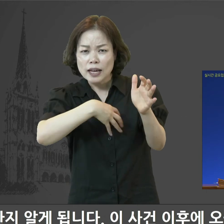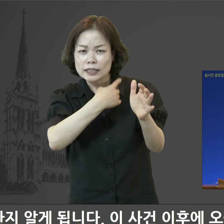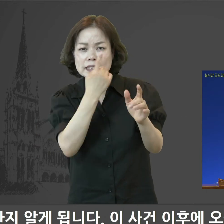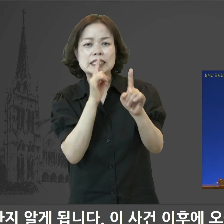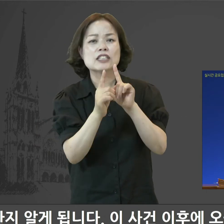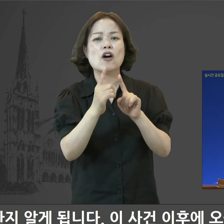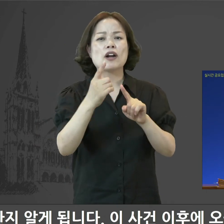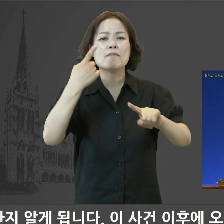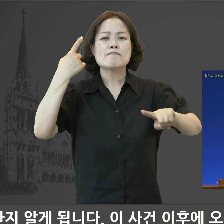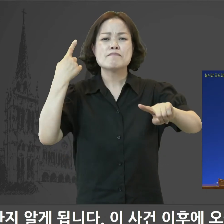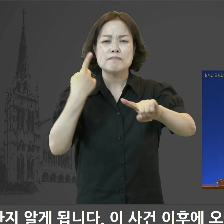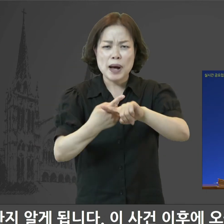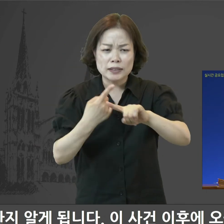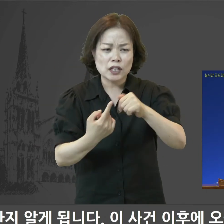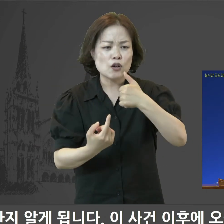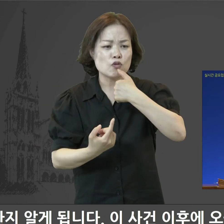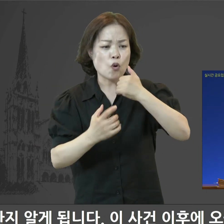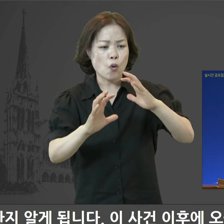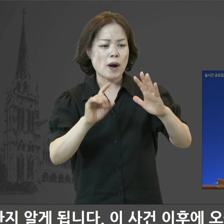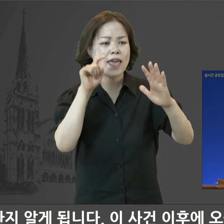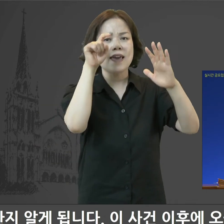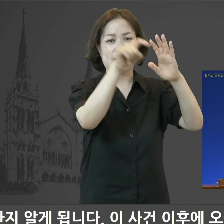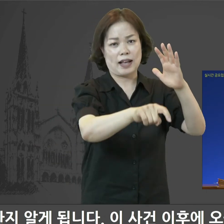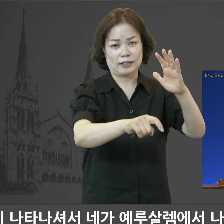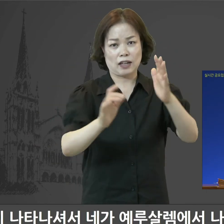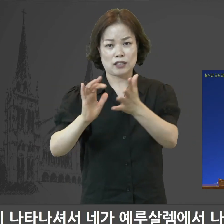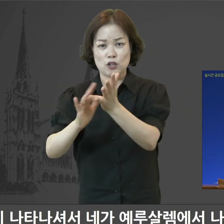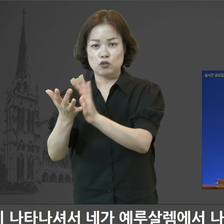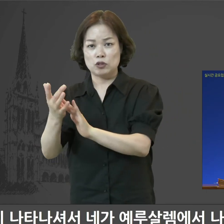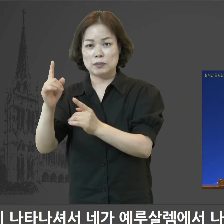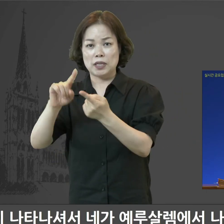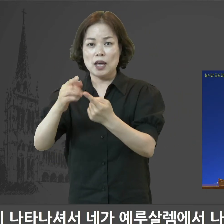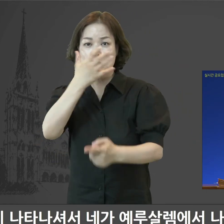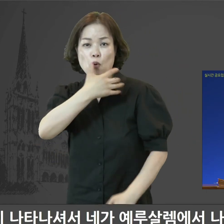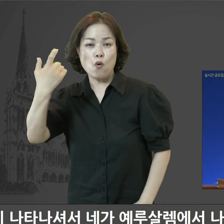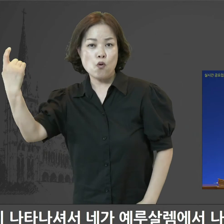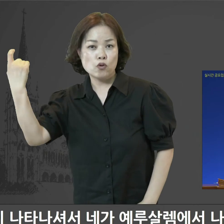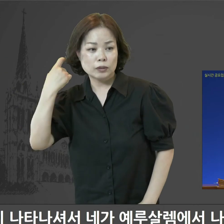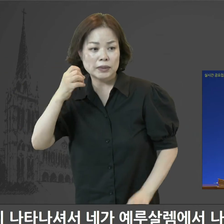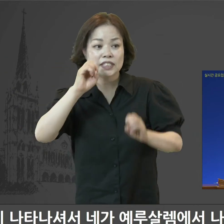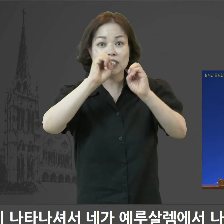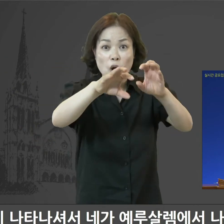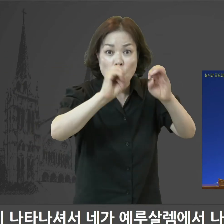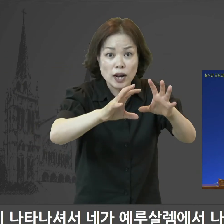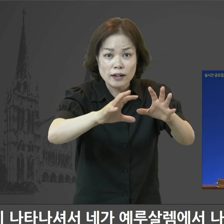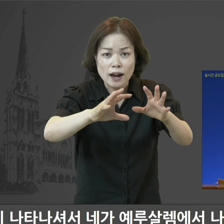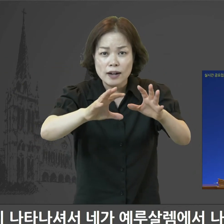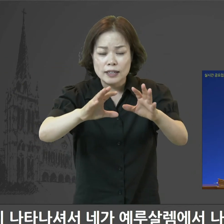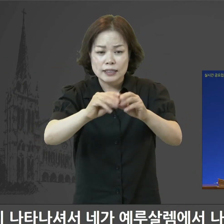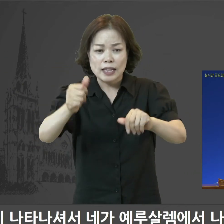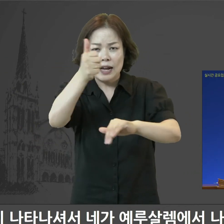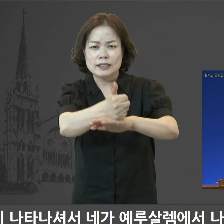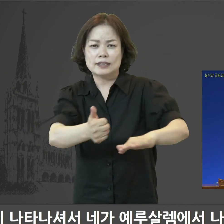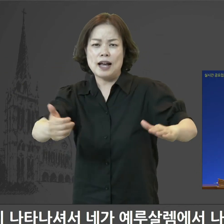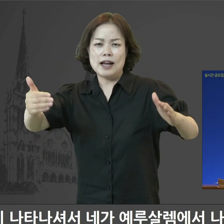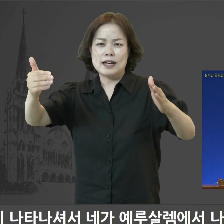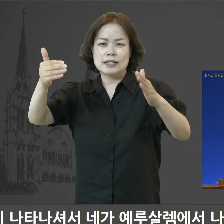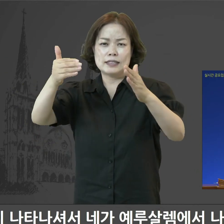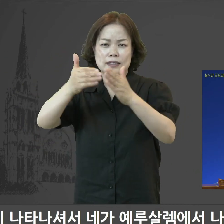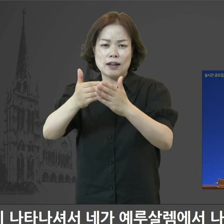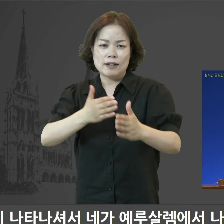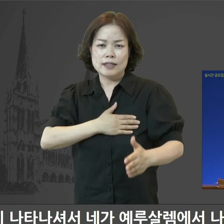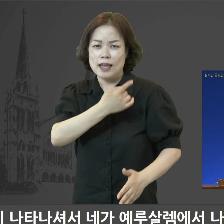증언한 것처럼 로마에까지 가서 나를 증언해야 되리라 라는, 땅 끝까지 이르러 내 증인이 되리라 하는